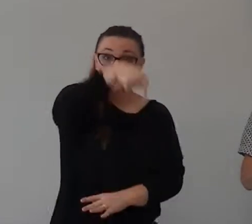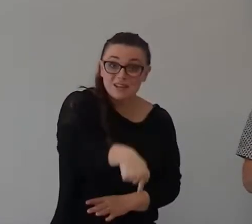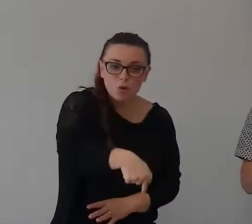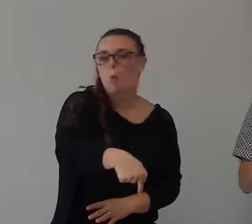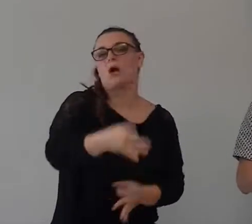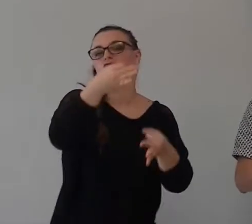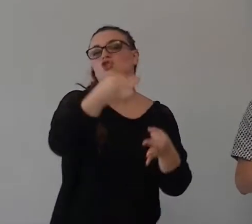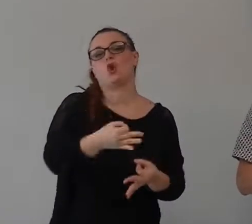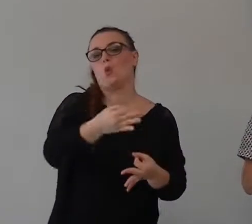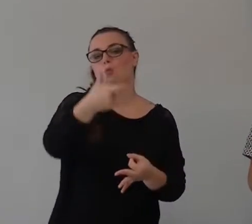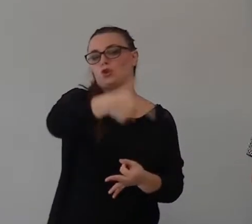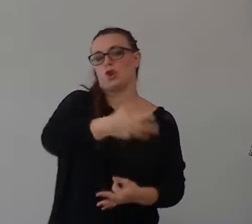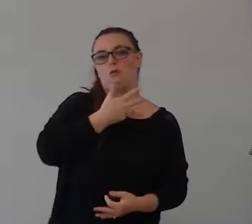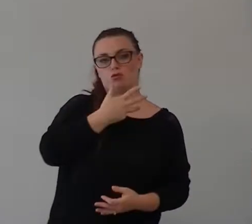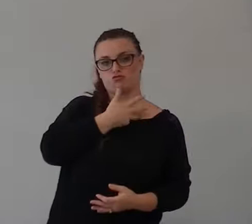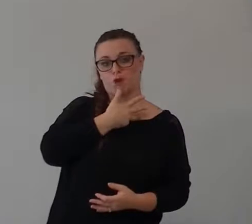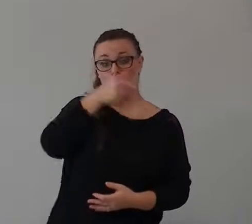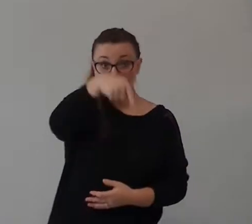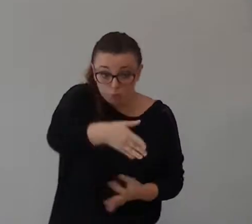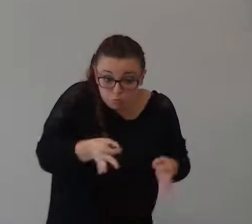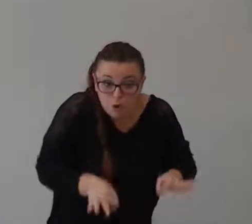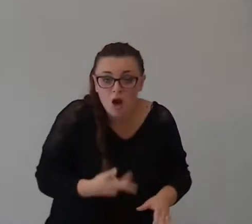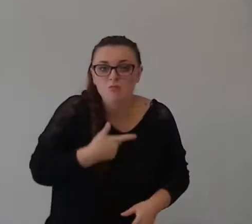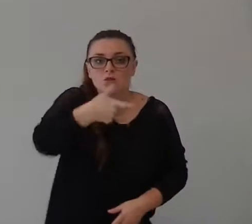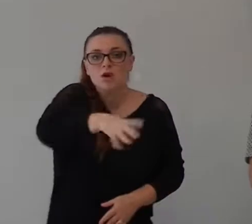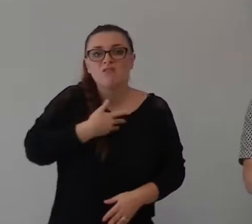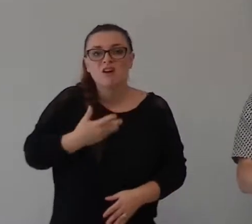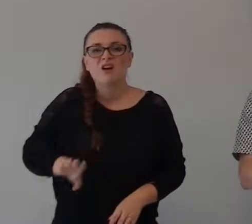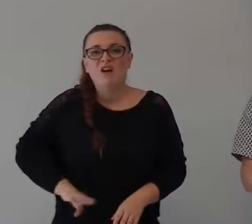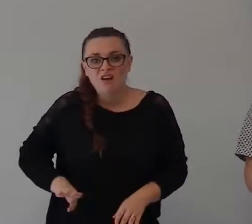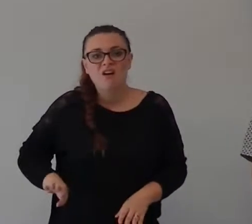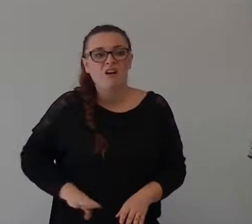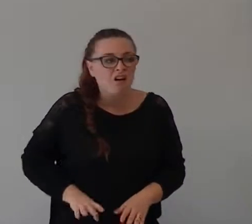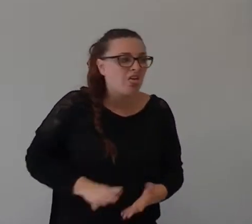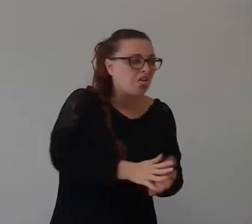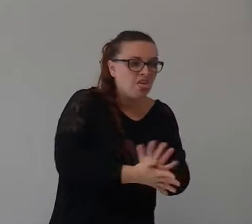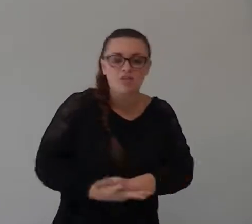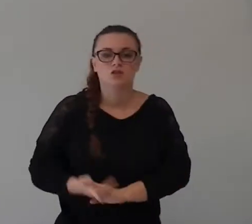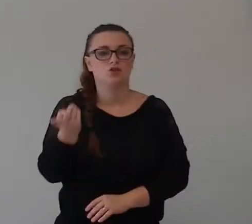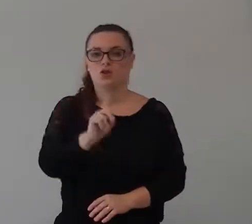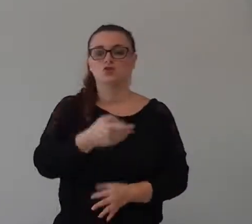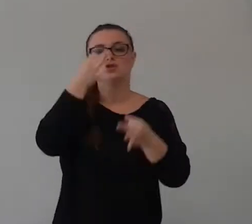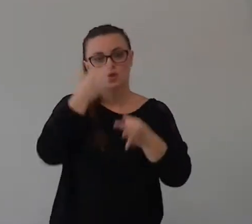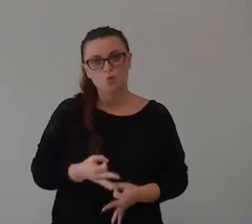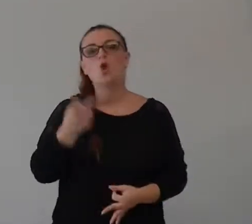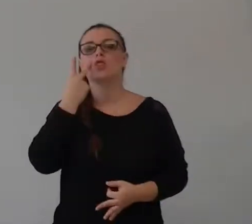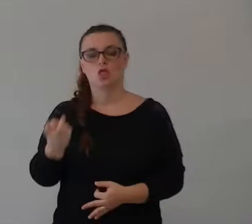non sono venuta qua per morire di fame, per cui non ci sono, e troverò chi mi farà